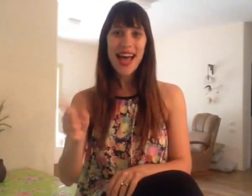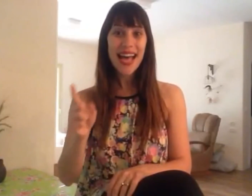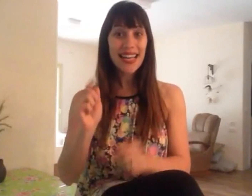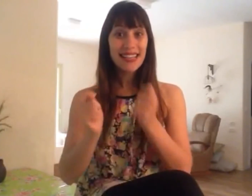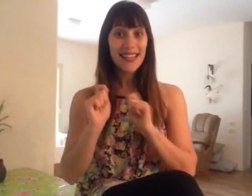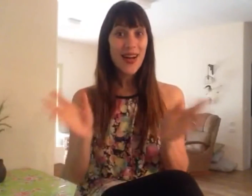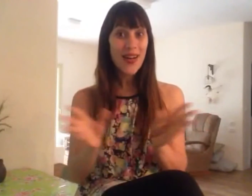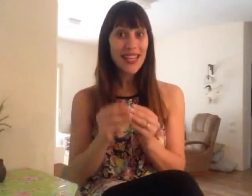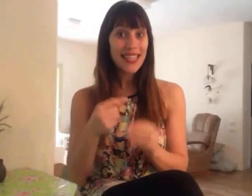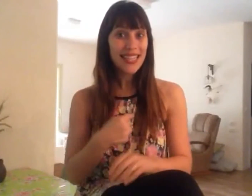אולי תרקוד איתי.